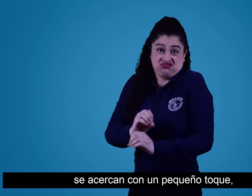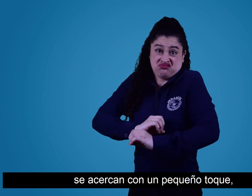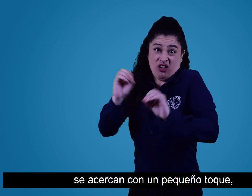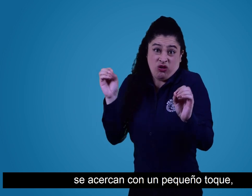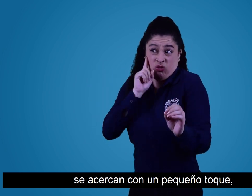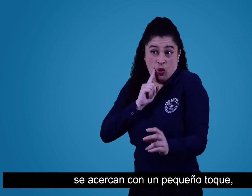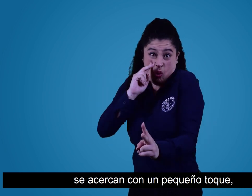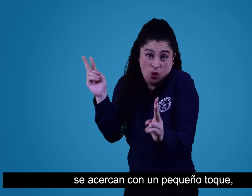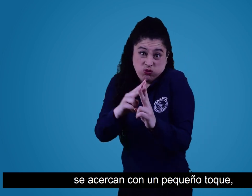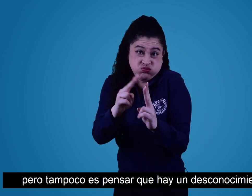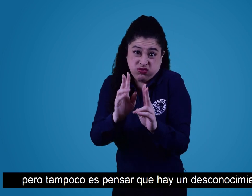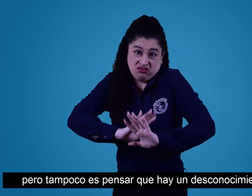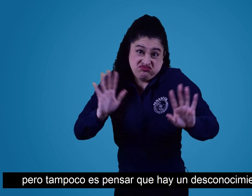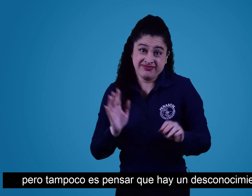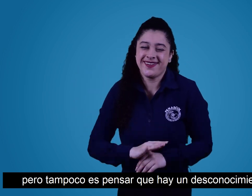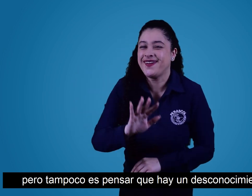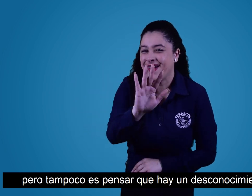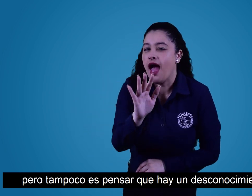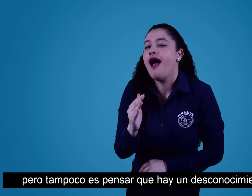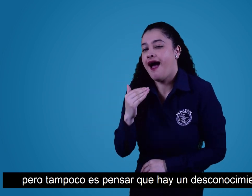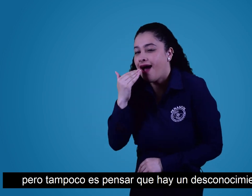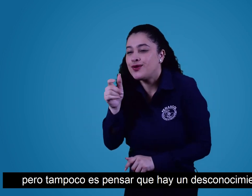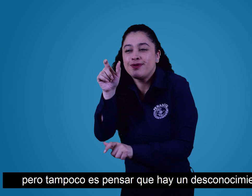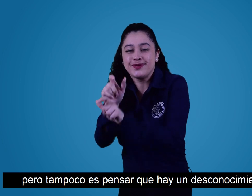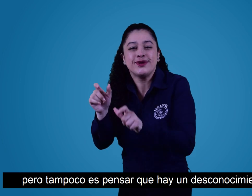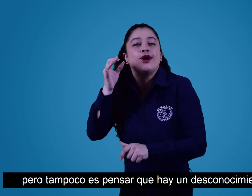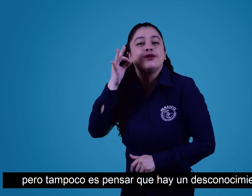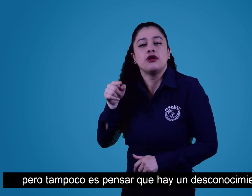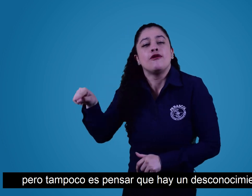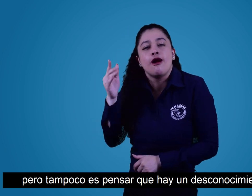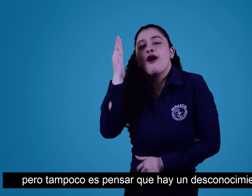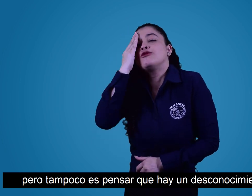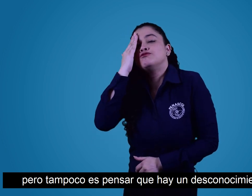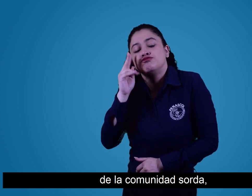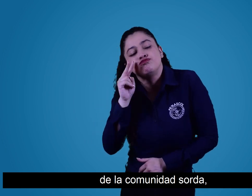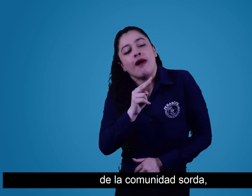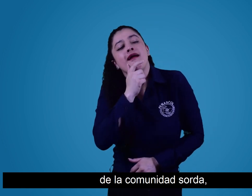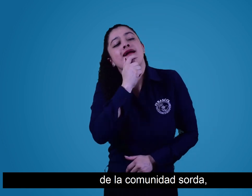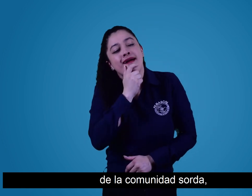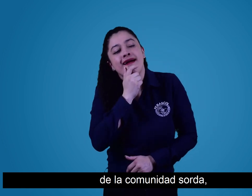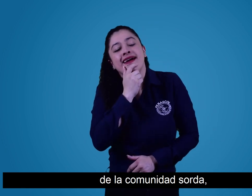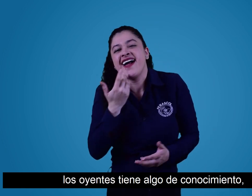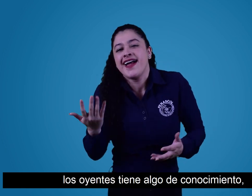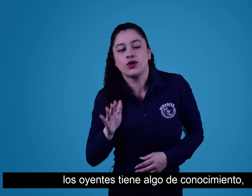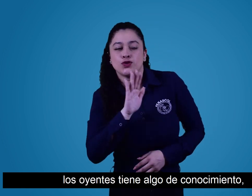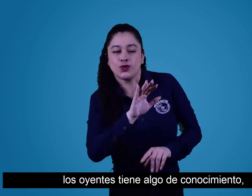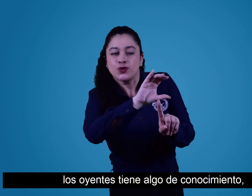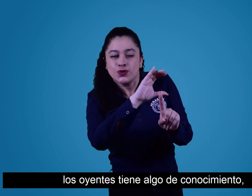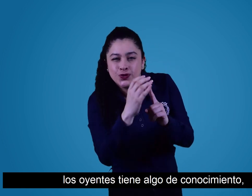con un pequeño toque. Pero tampoco es pensar que hay un desconocimiento total de la comunidad sorda. Los oyentes tienen algo